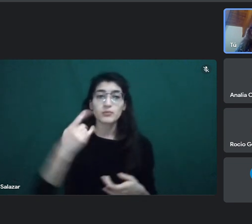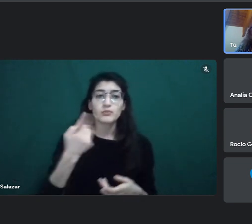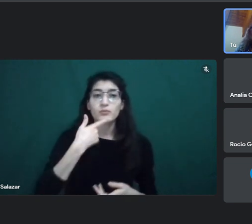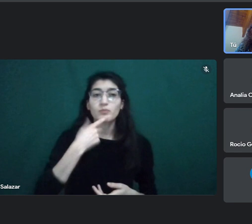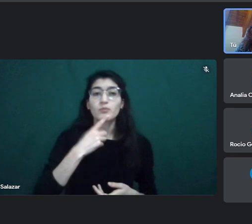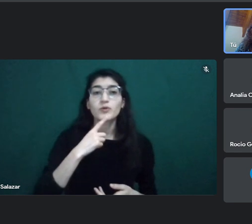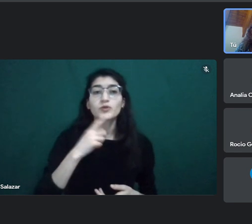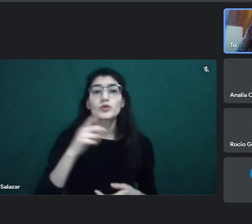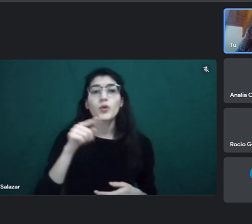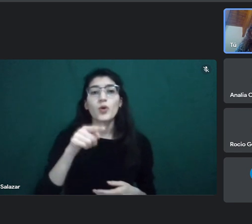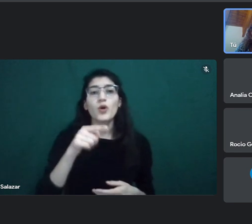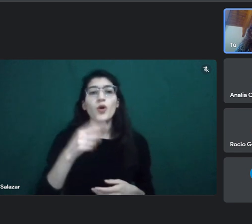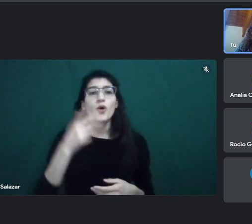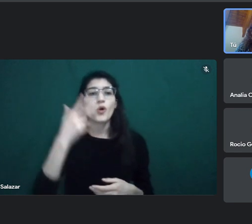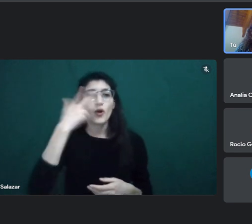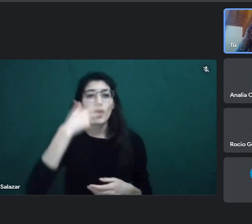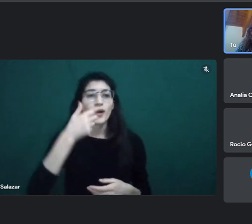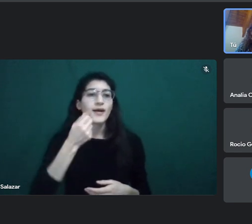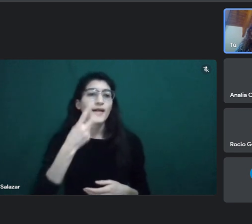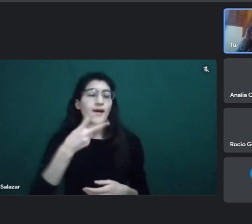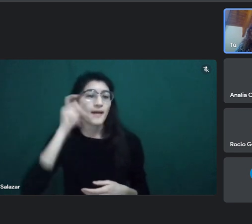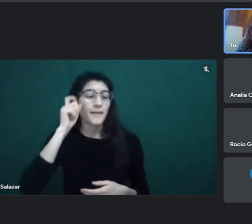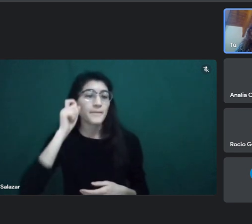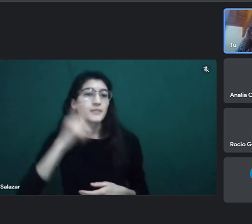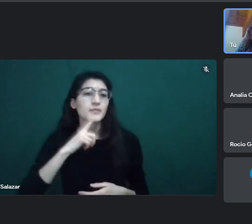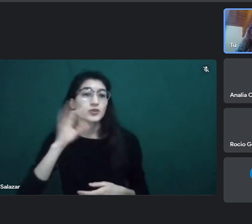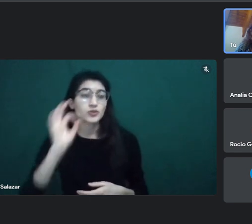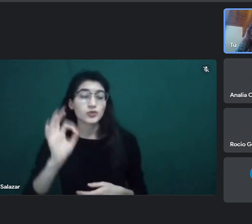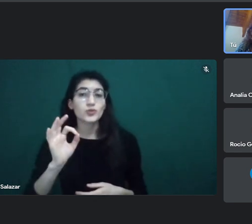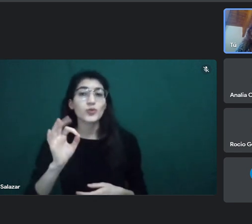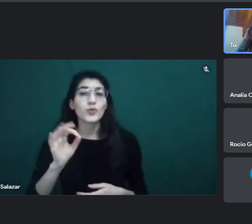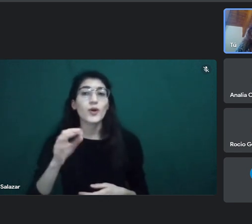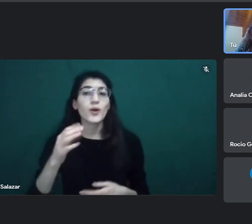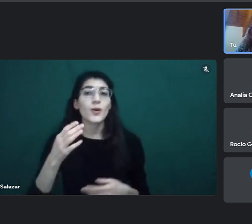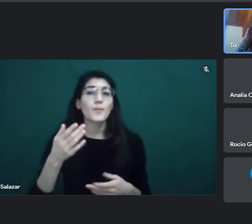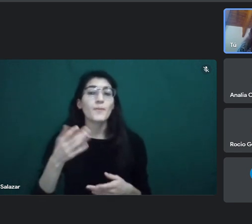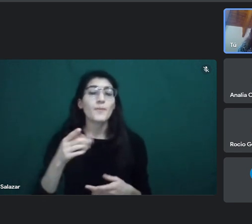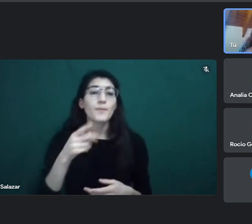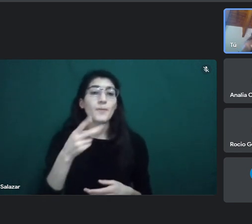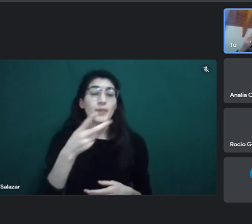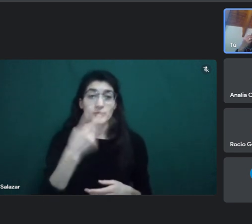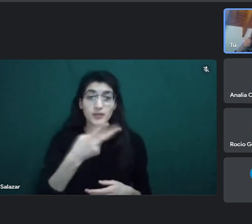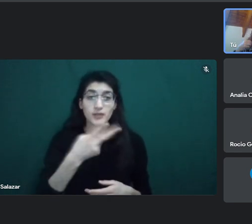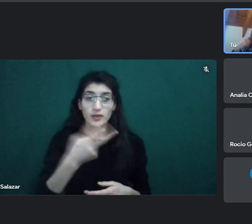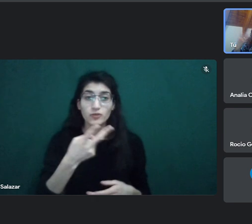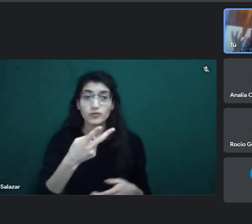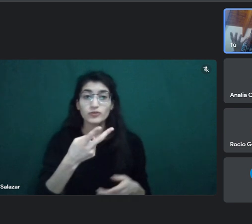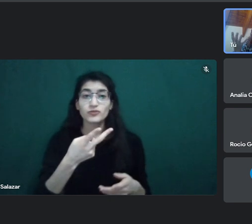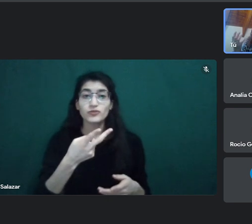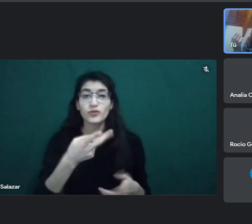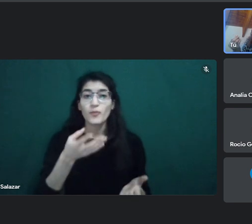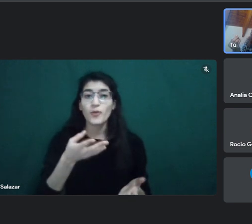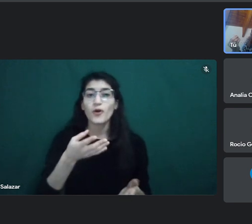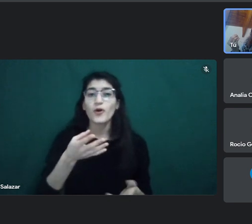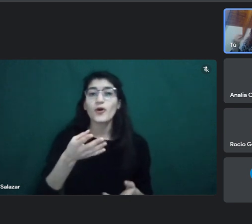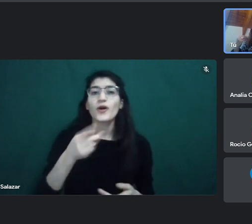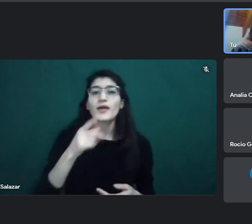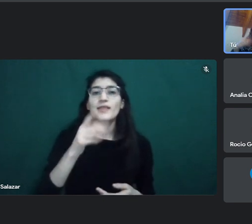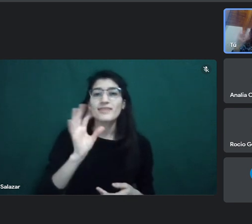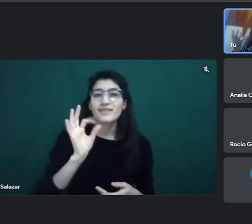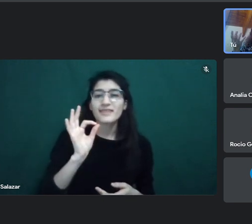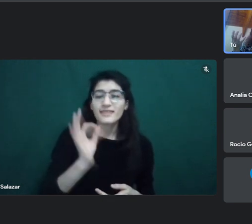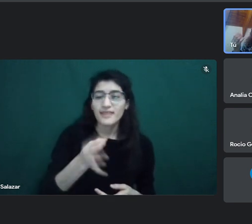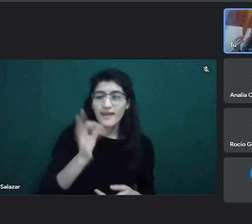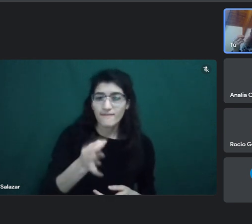to. Entonces, el must y el have to serían obligaciones, o sea, debe. Esto se traduce más como